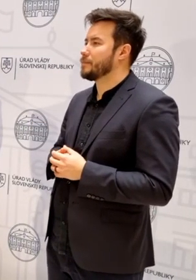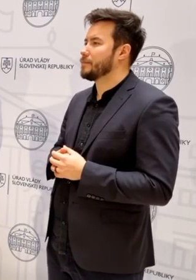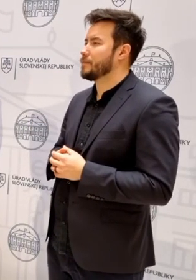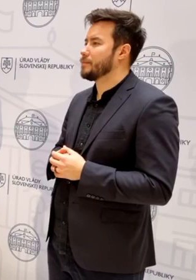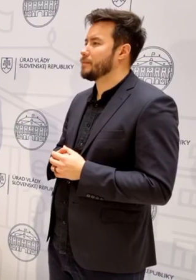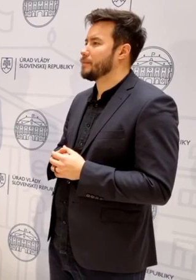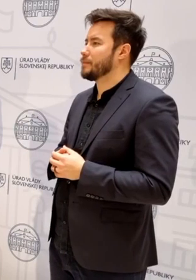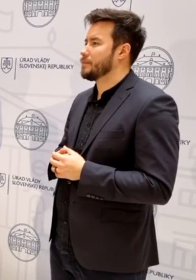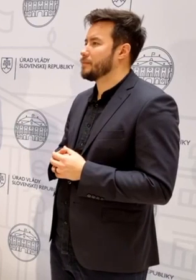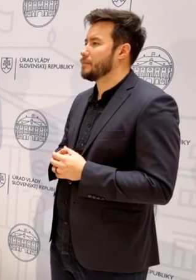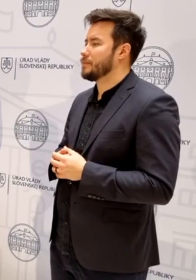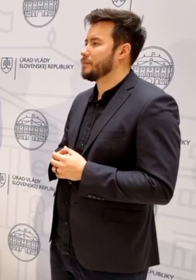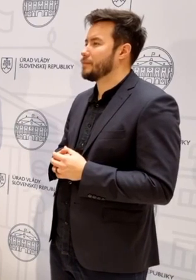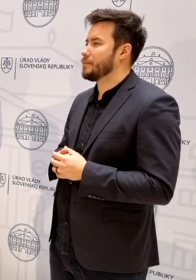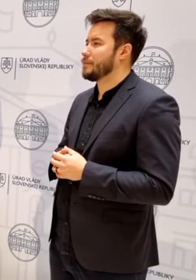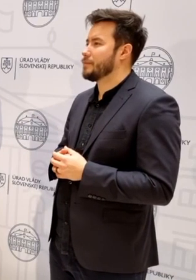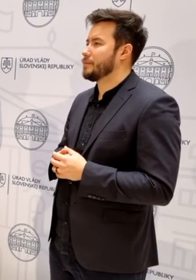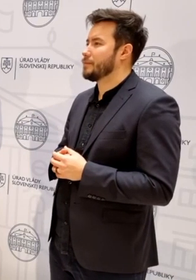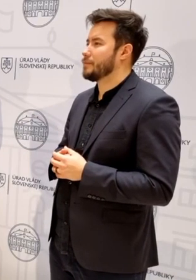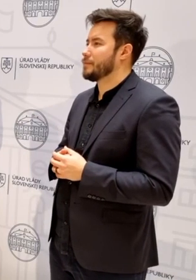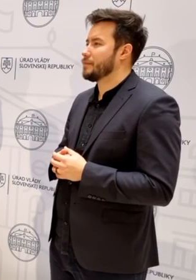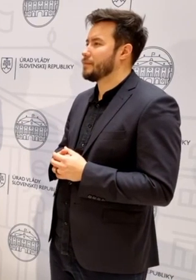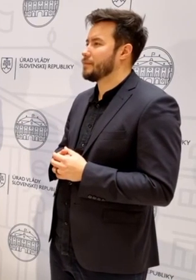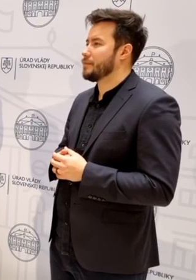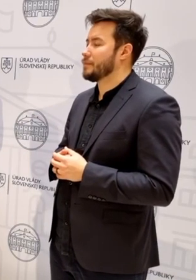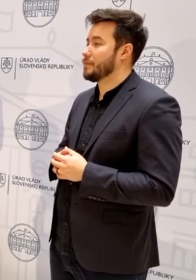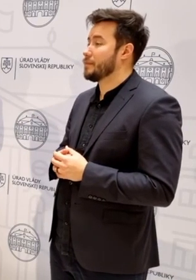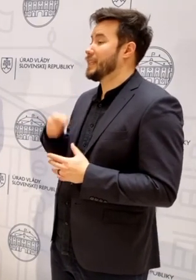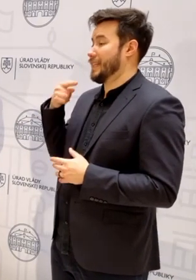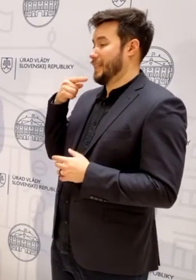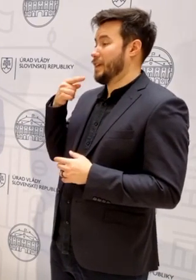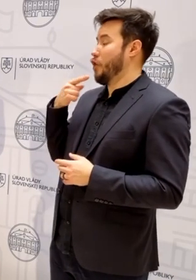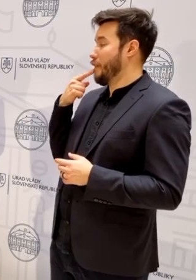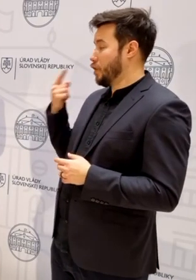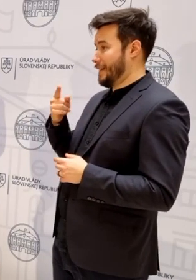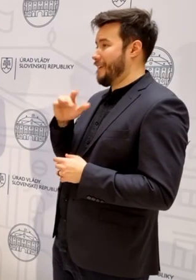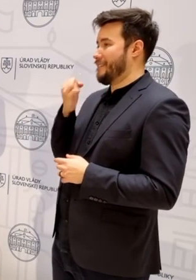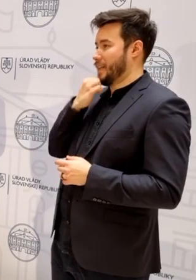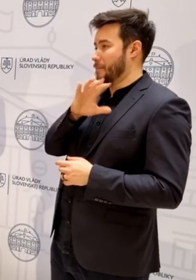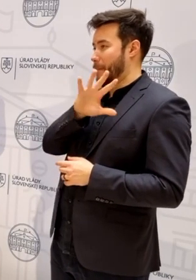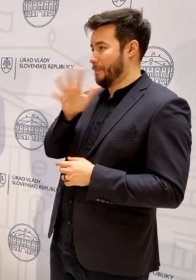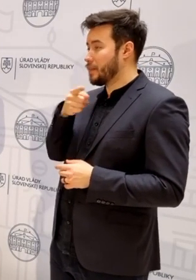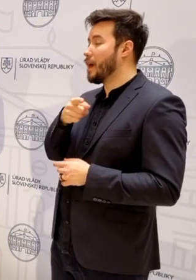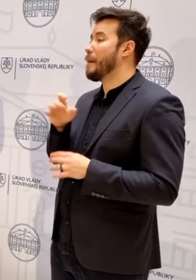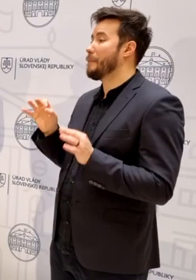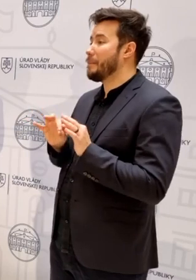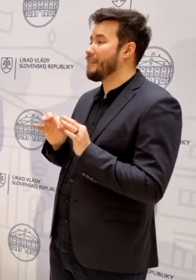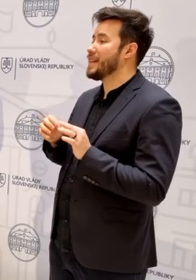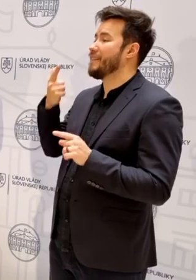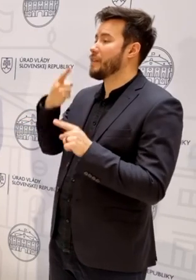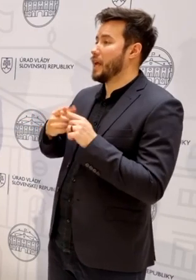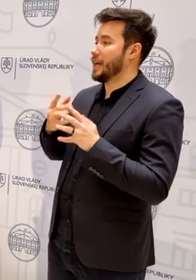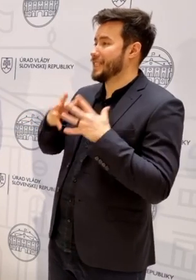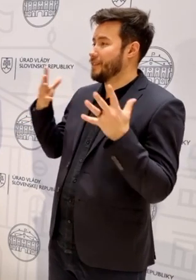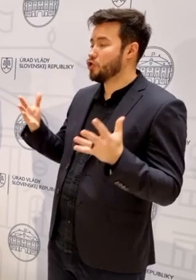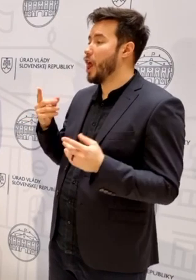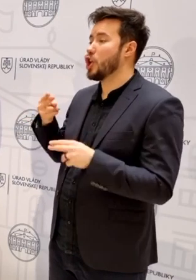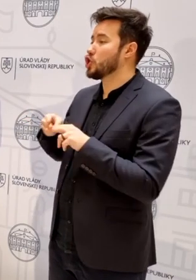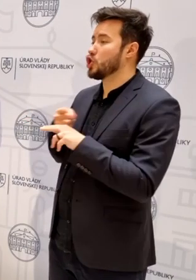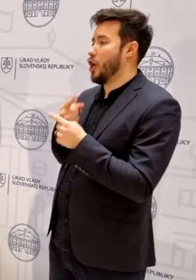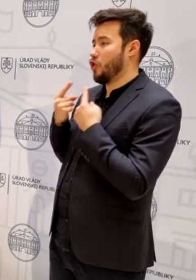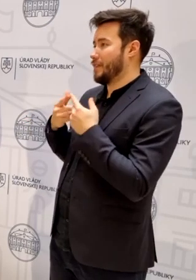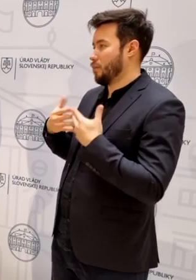Že je to dobré pripravená aj zdvojnásobiť svoju kapacitu a že so štátom vraj o tom nerokujú. No